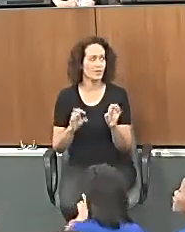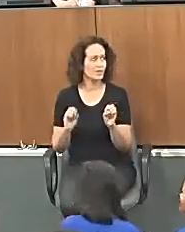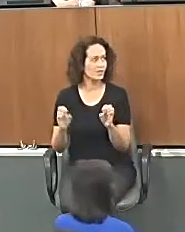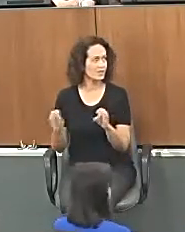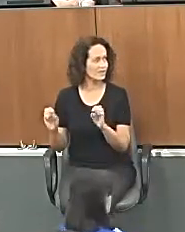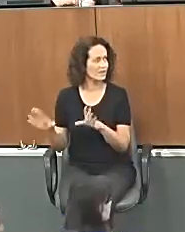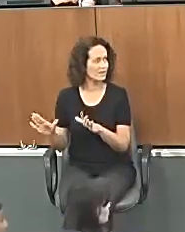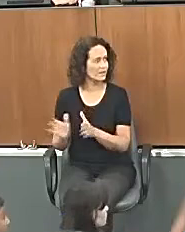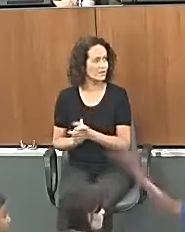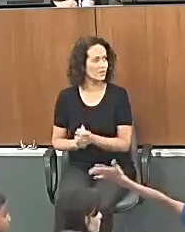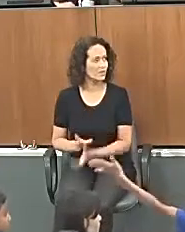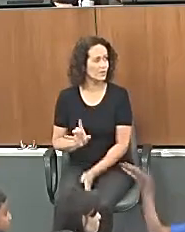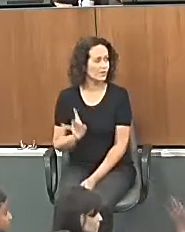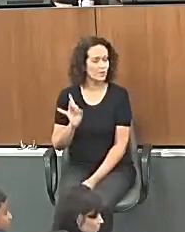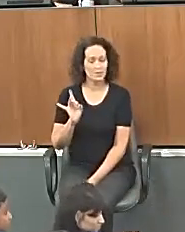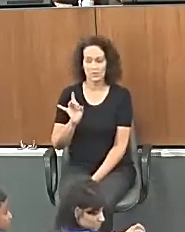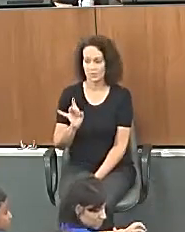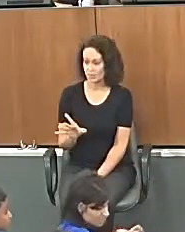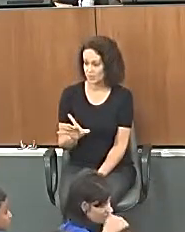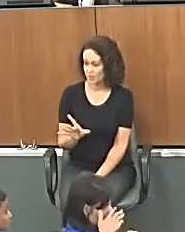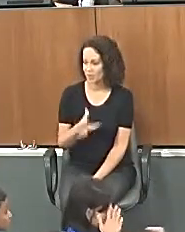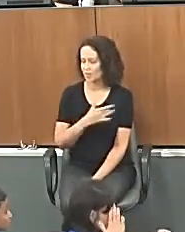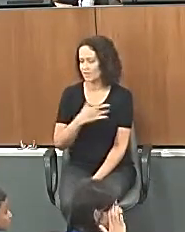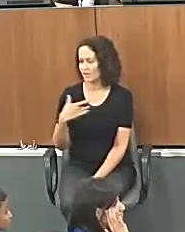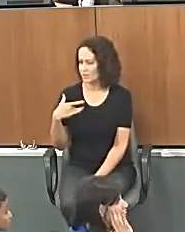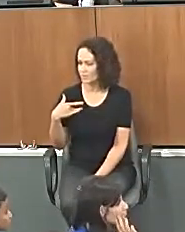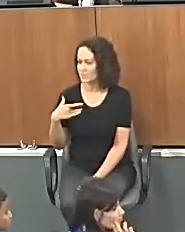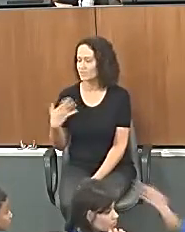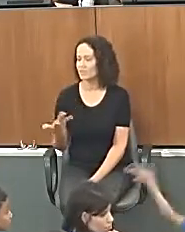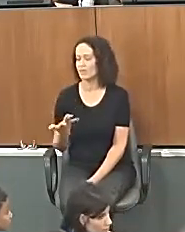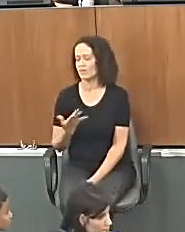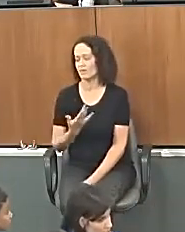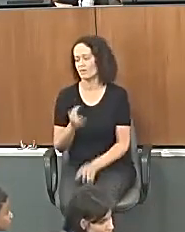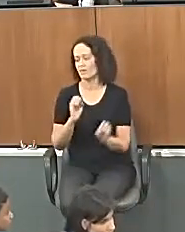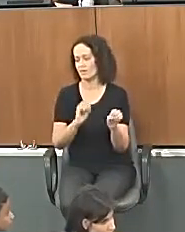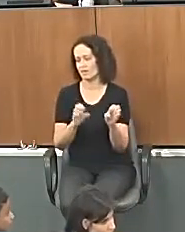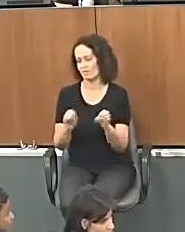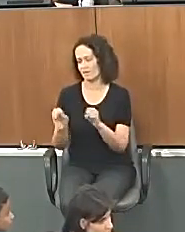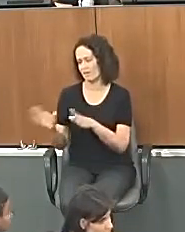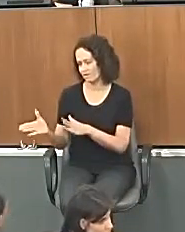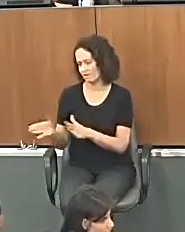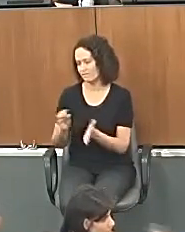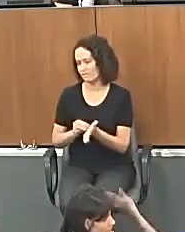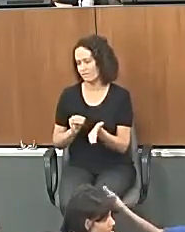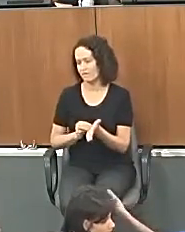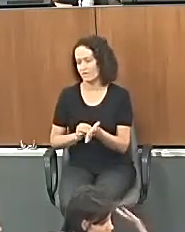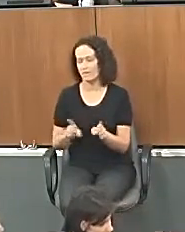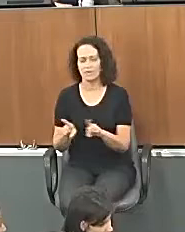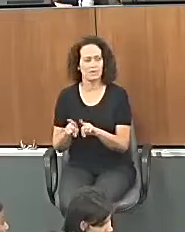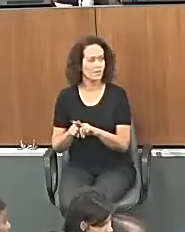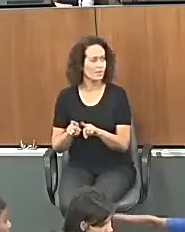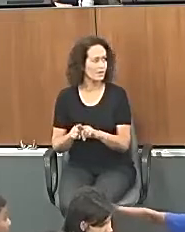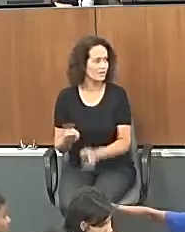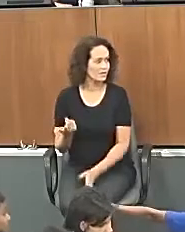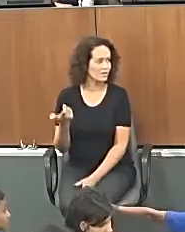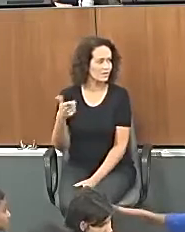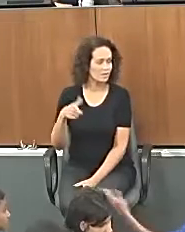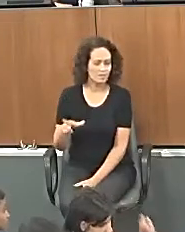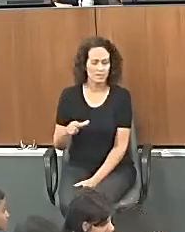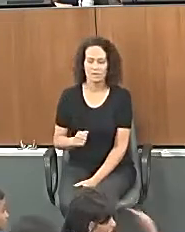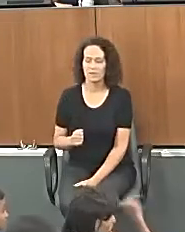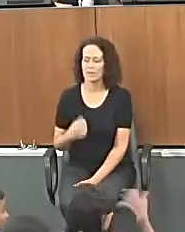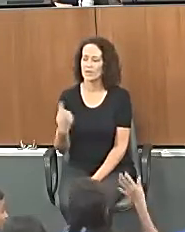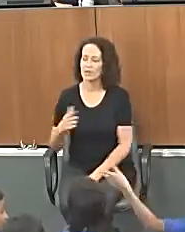esportes em saúde e educação é o meio também da pessoa está acessando todos os outros as outras políticas públicas o